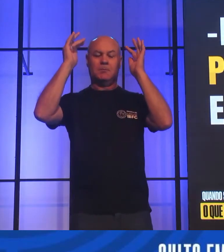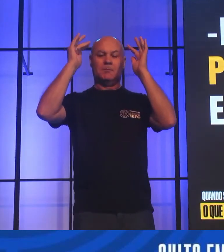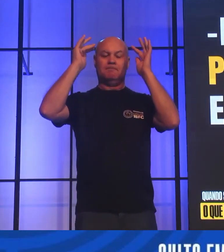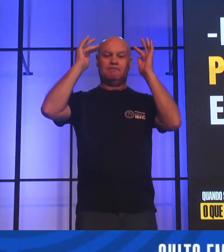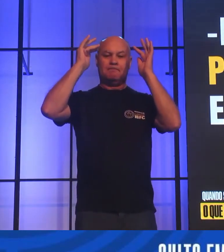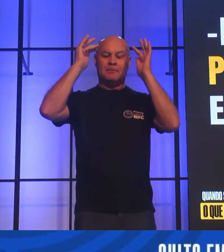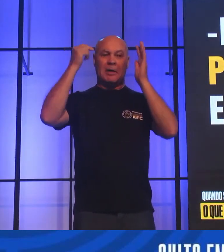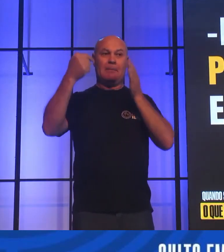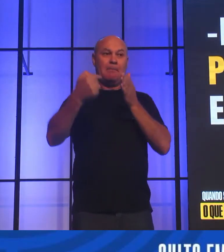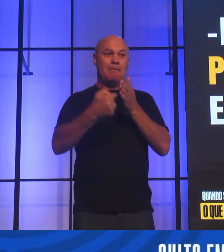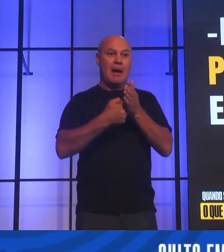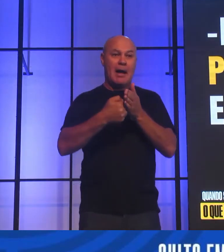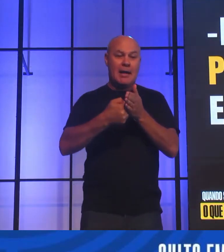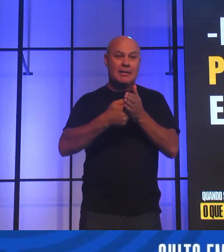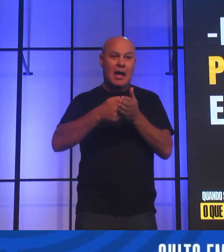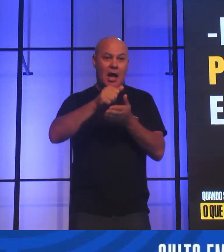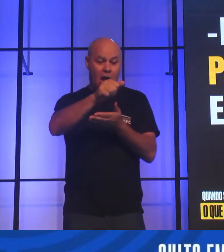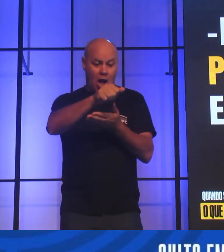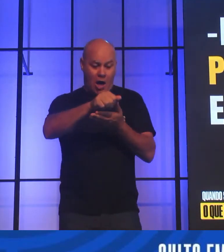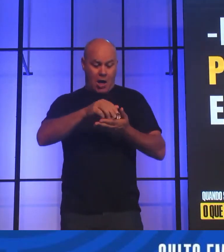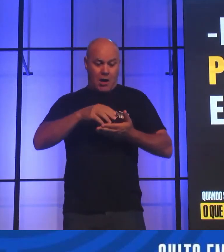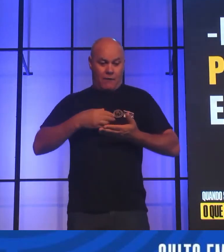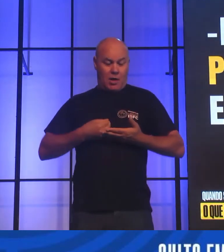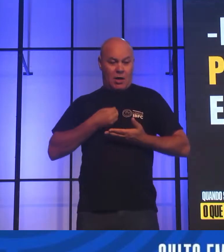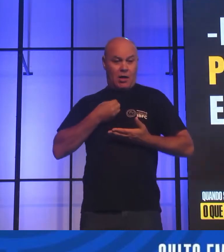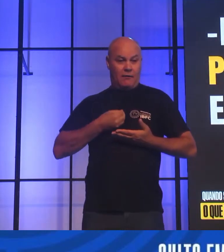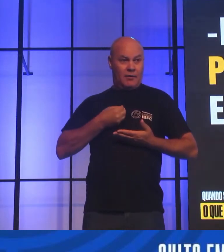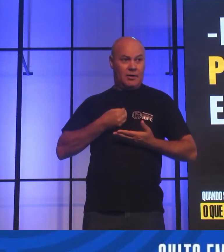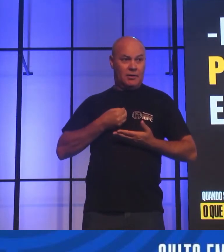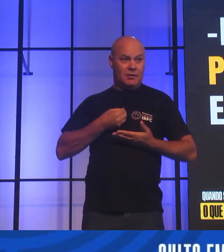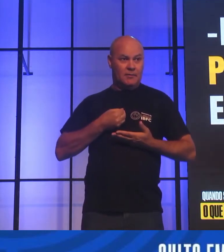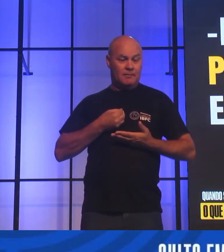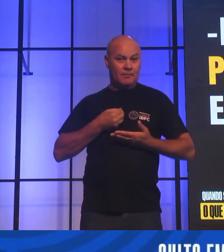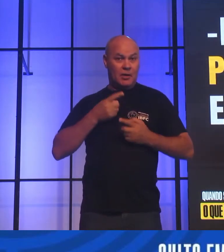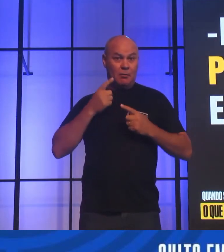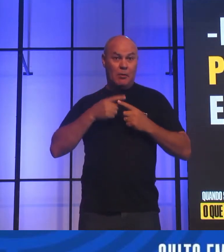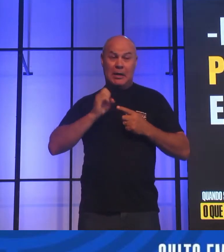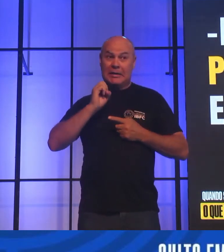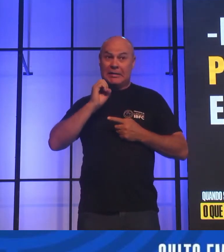fato e verdade o que as suas reações apontam.